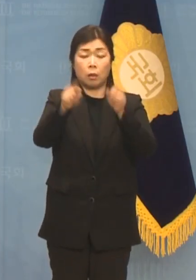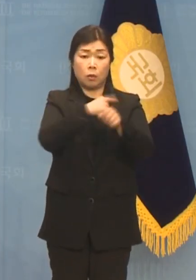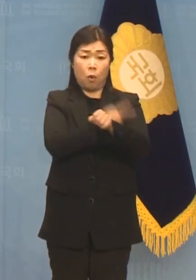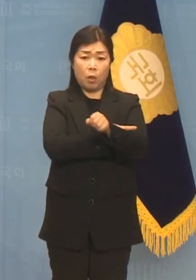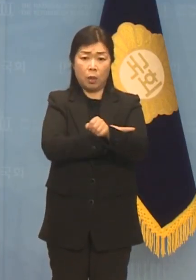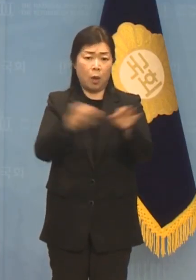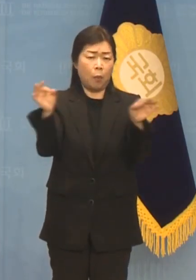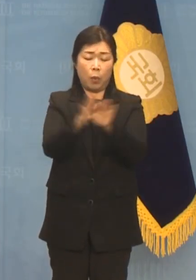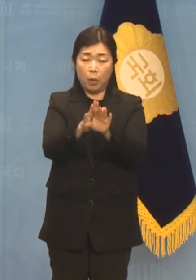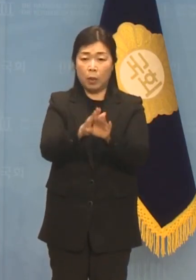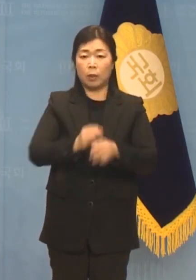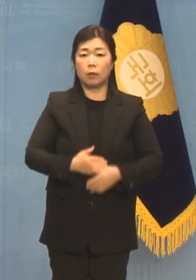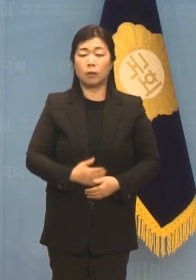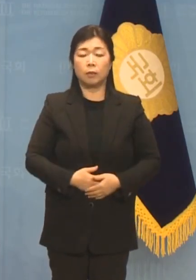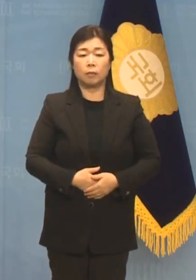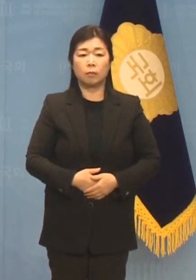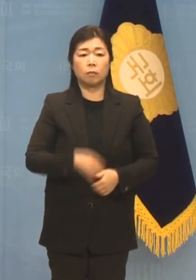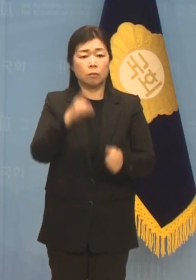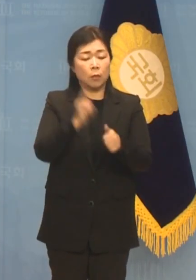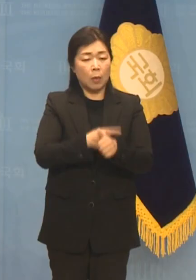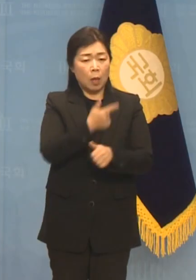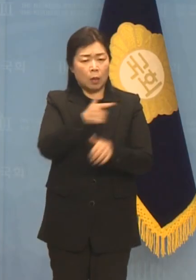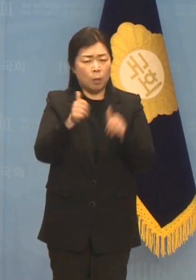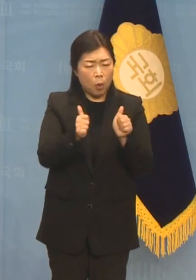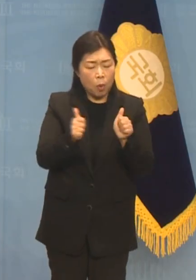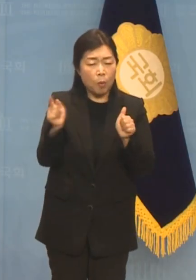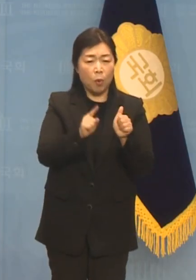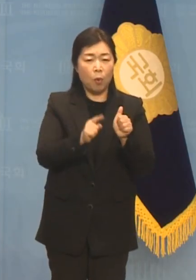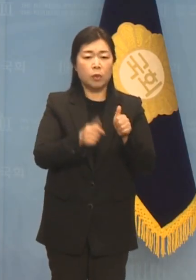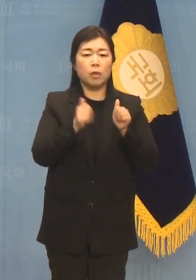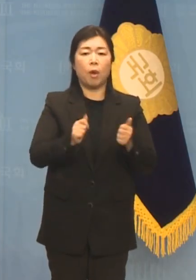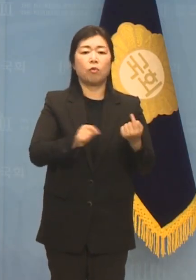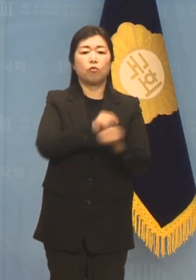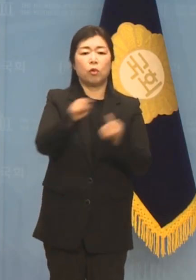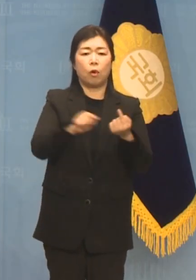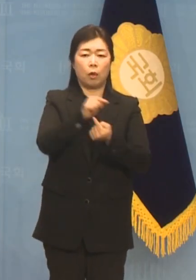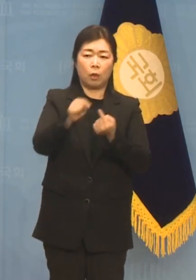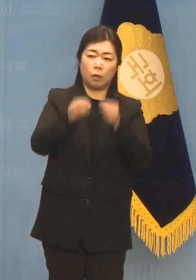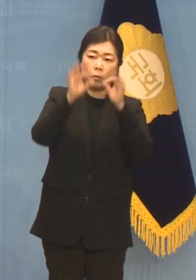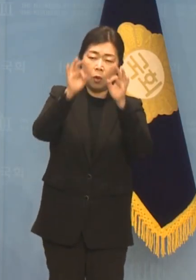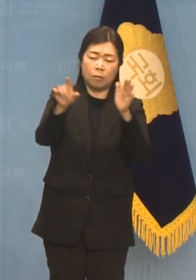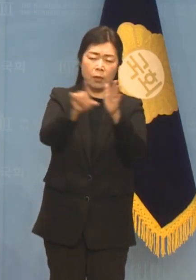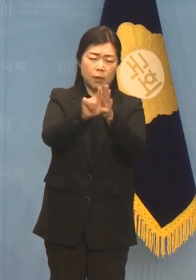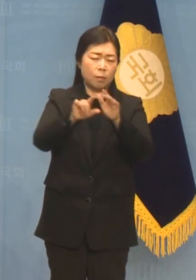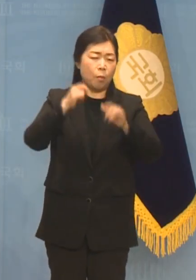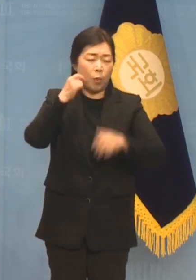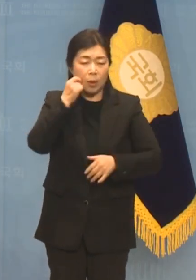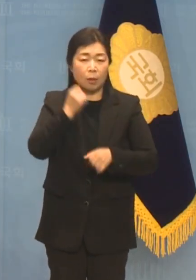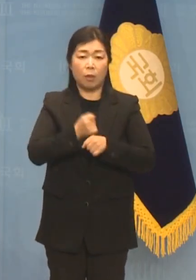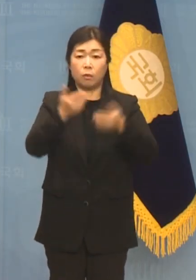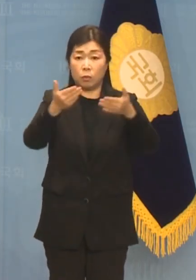대본 운운하면서 재판 운영의 신뢰를 스스로 무너뜨렸습니다.